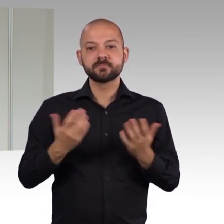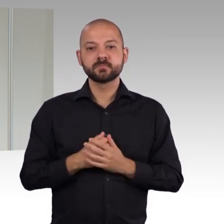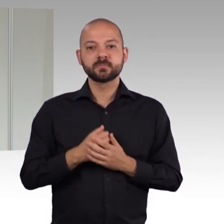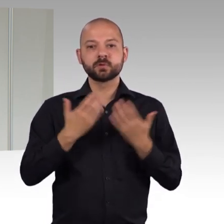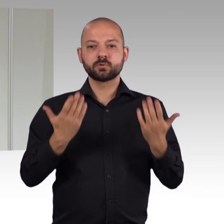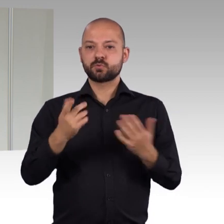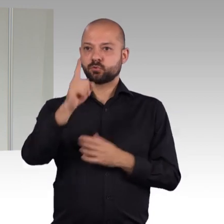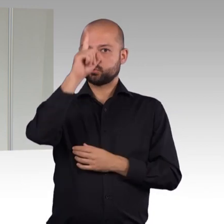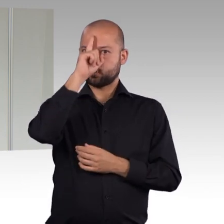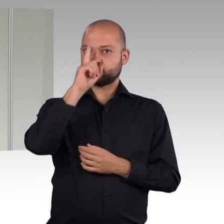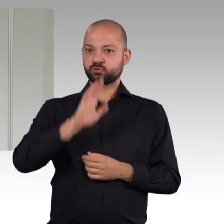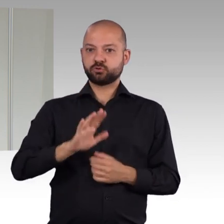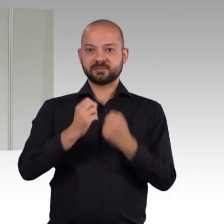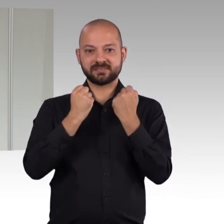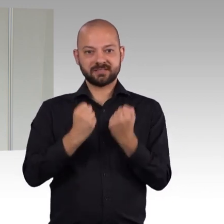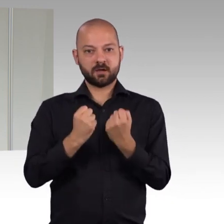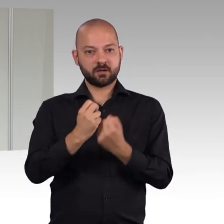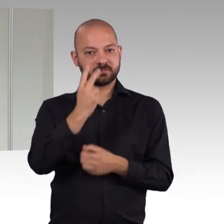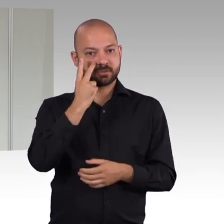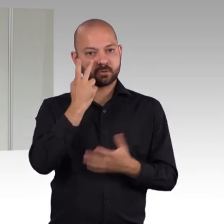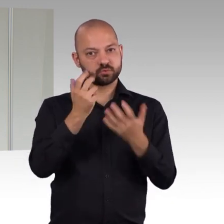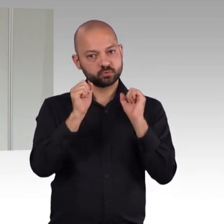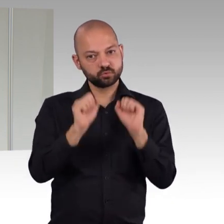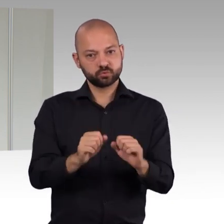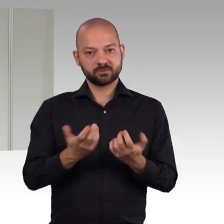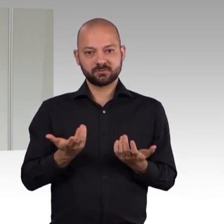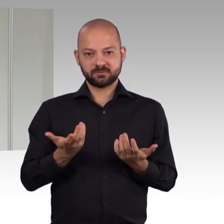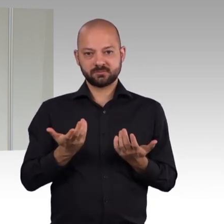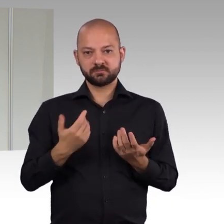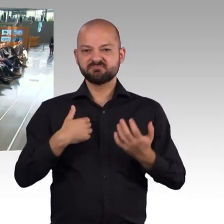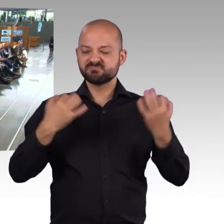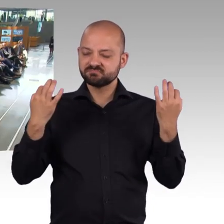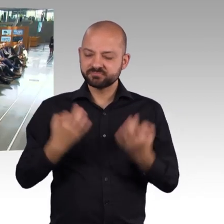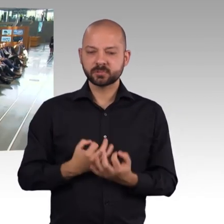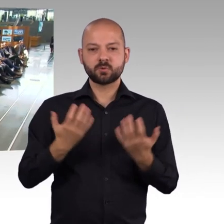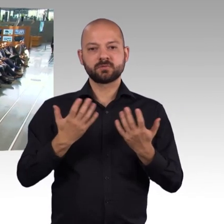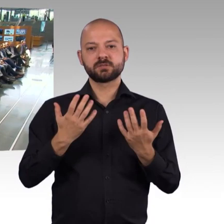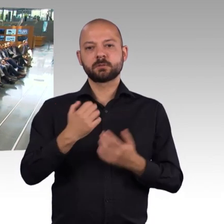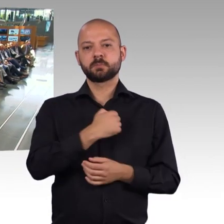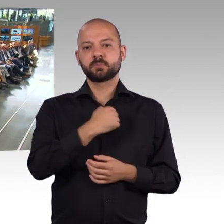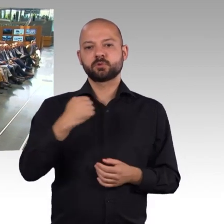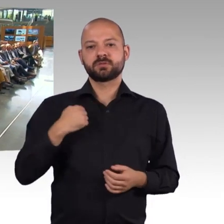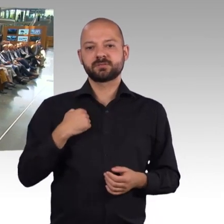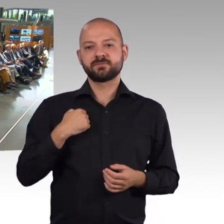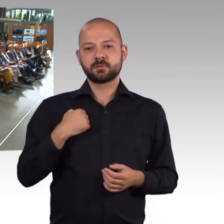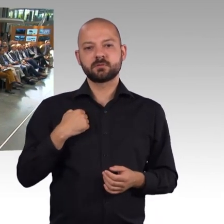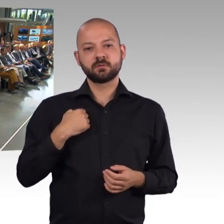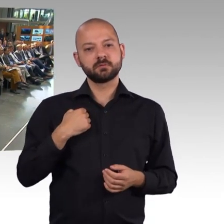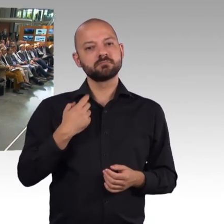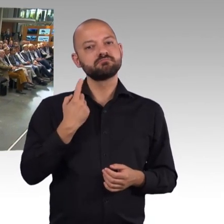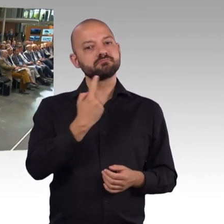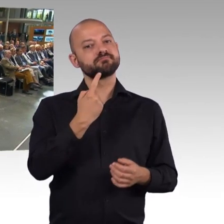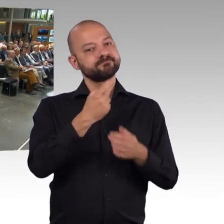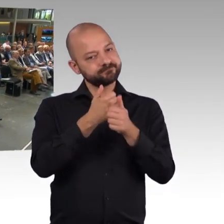darauf. Damit unsere Soldaten diesen Eid auch erfüllen können, brauchen sie materielle